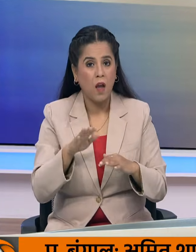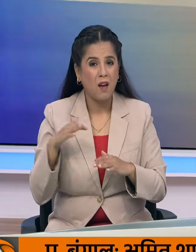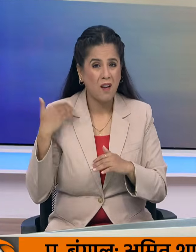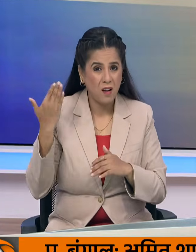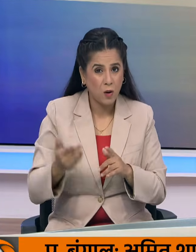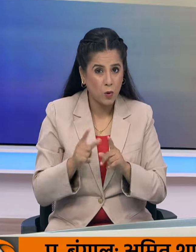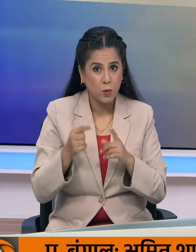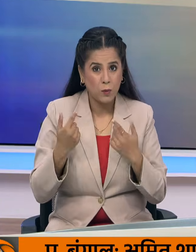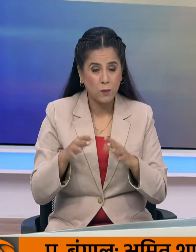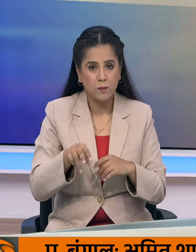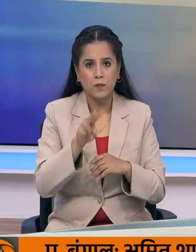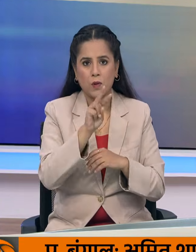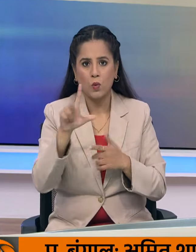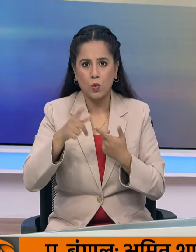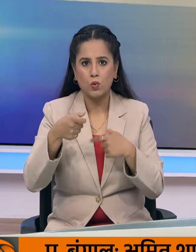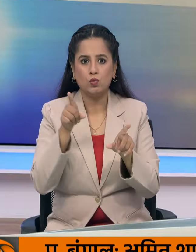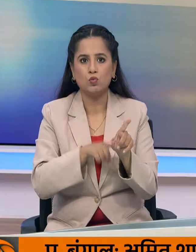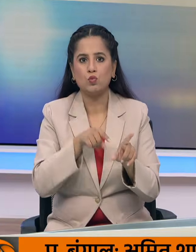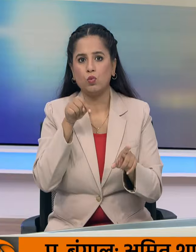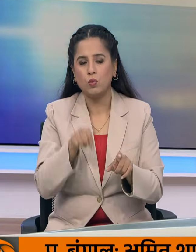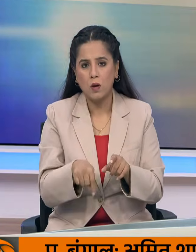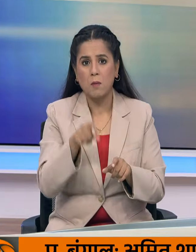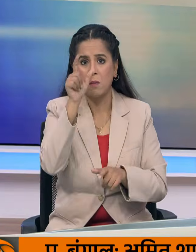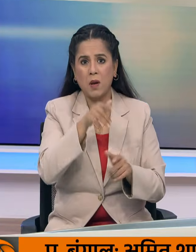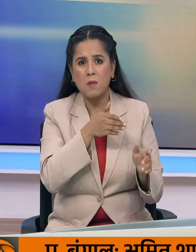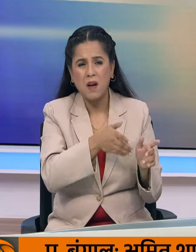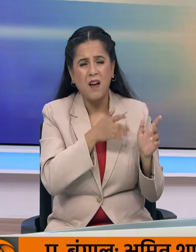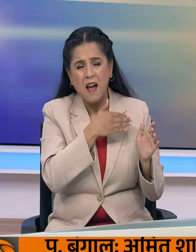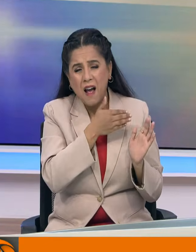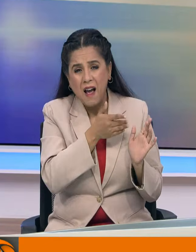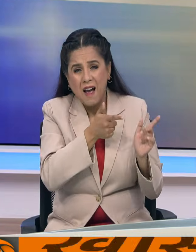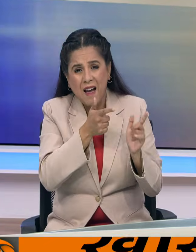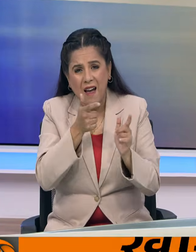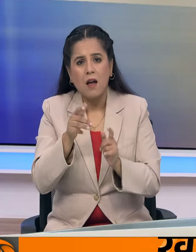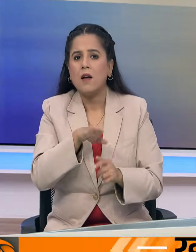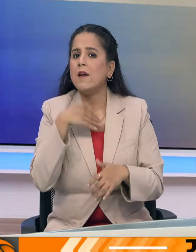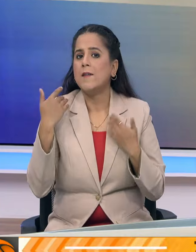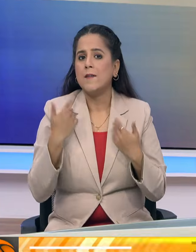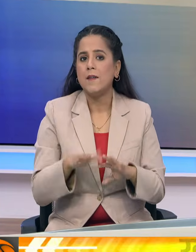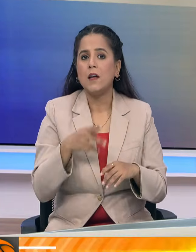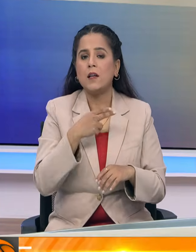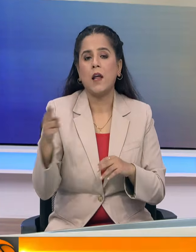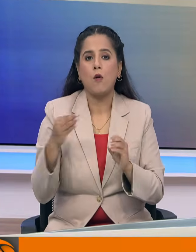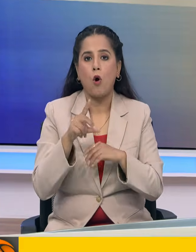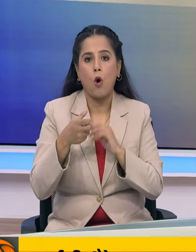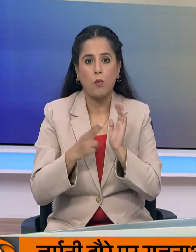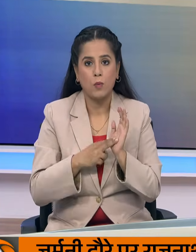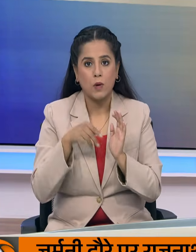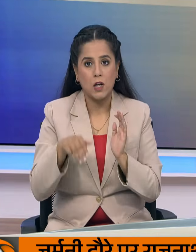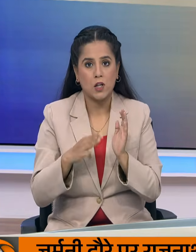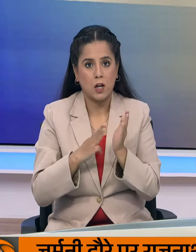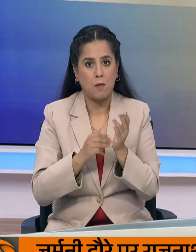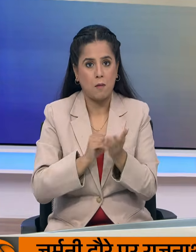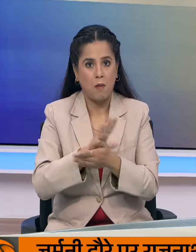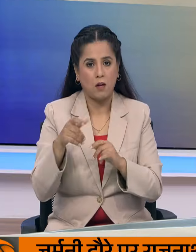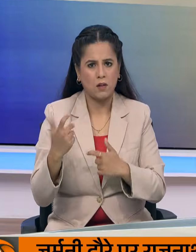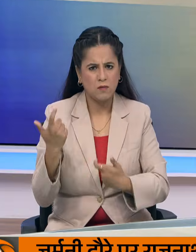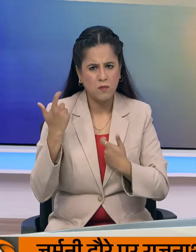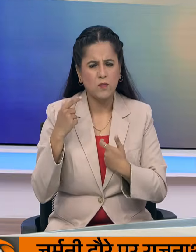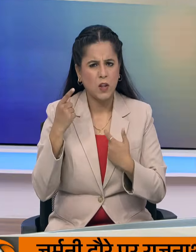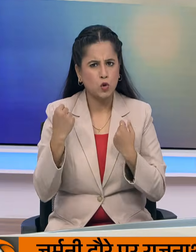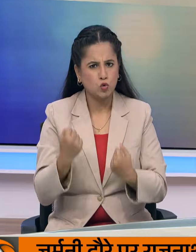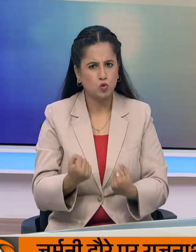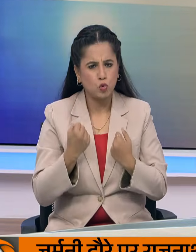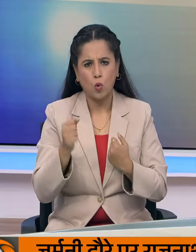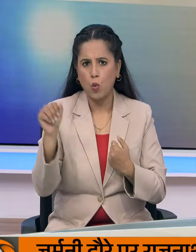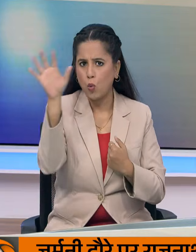बाद 28 जुलाई को दोषियों को मार गिराया गया। ऑपरेशन महादेव सेना की क्षमता और राष्ट्र सुरक्षा